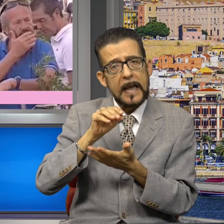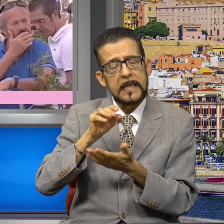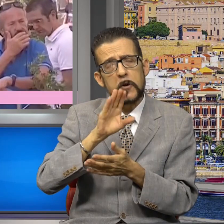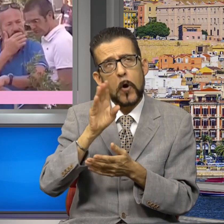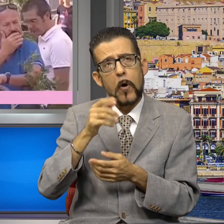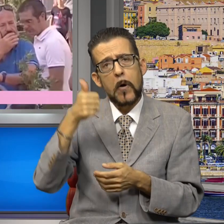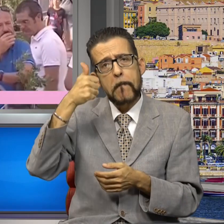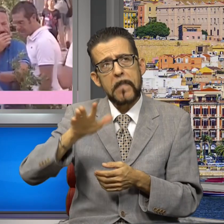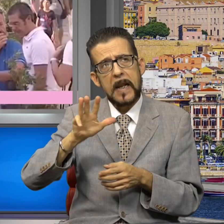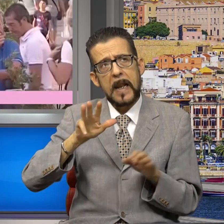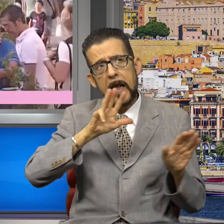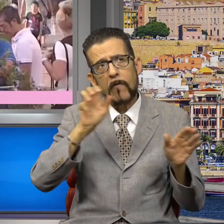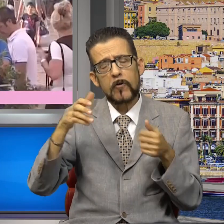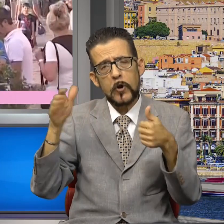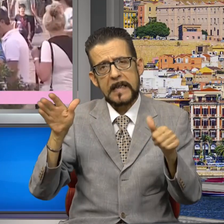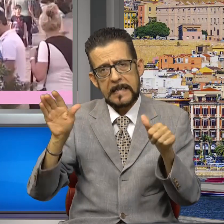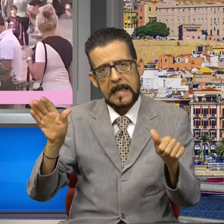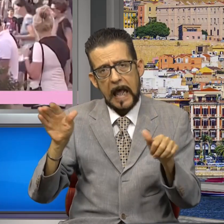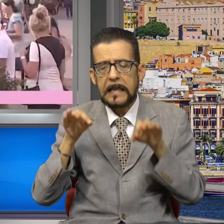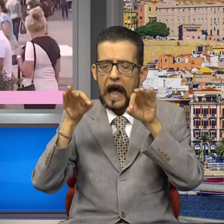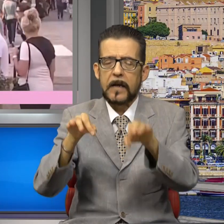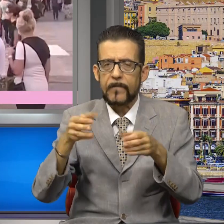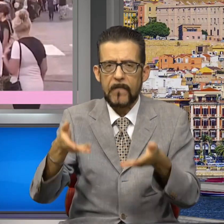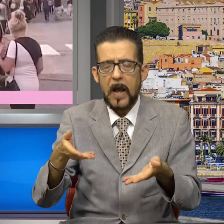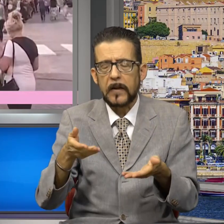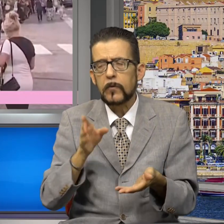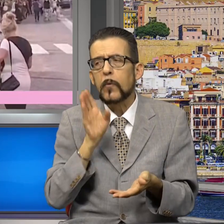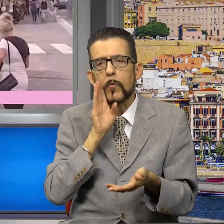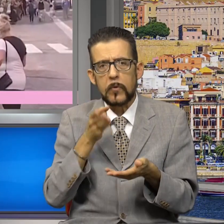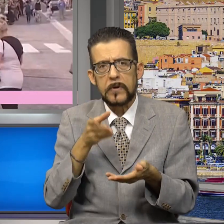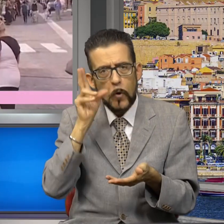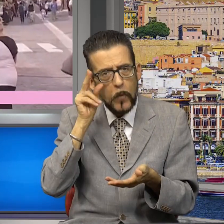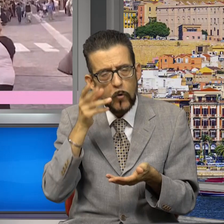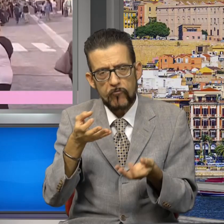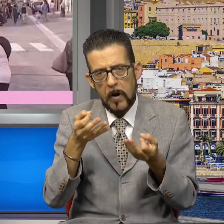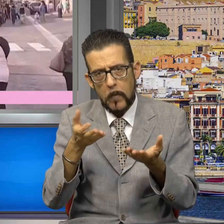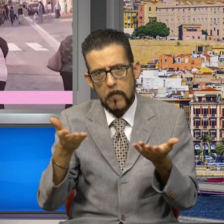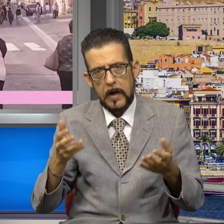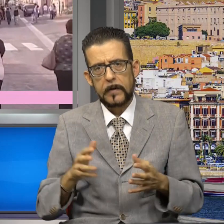anni 60 ed è arrivato ai giorni nostri così come lo conosciamo